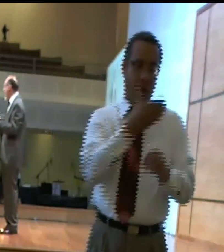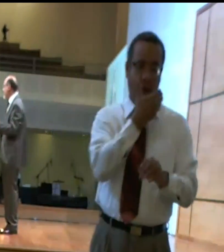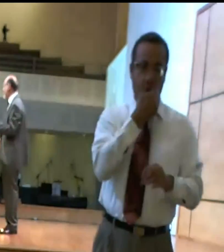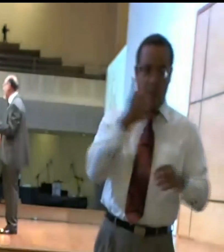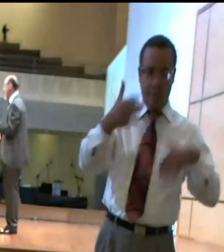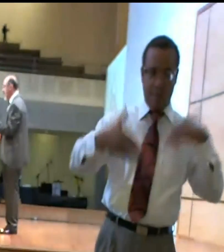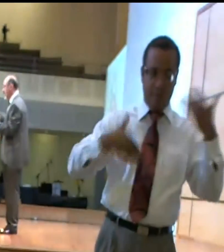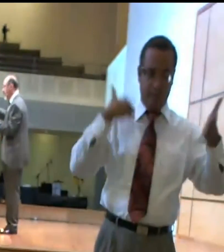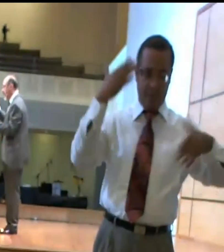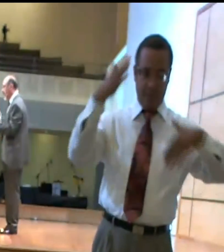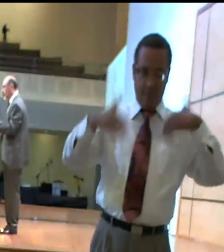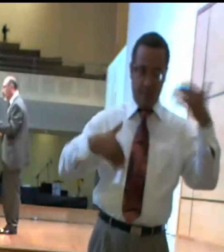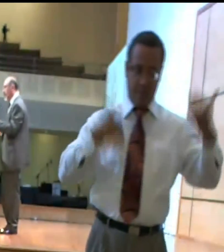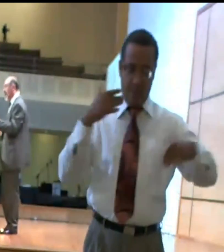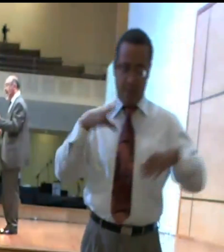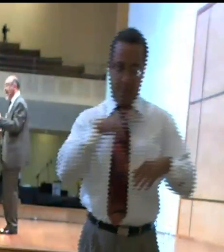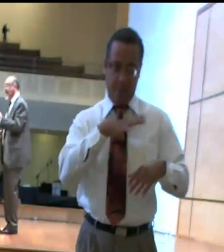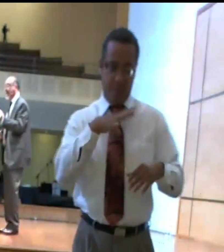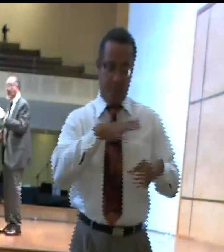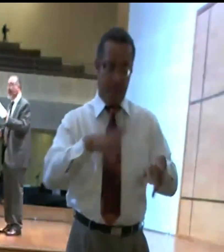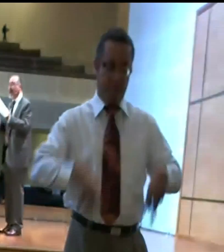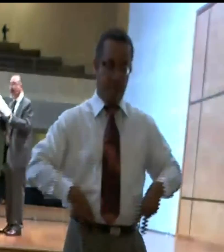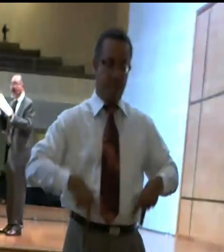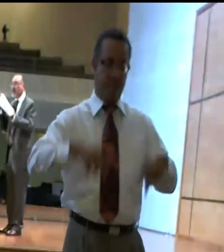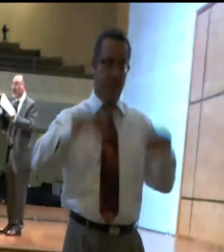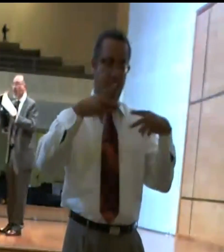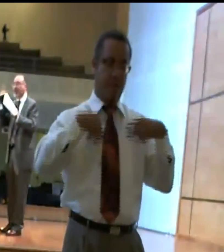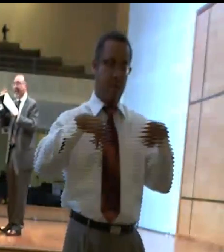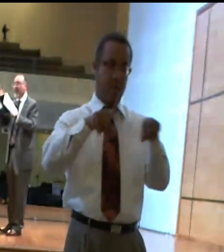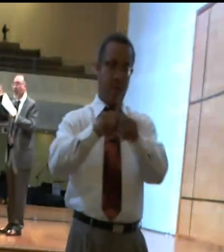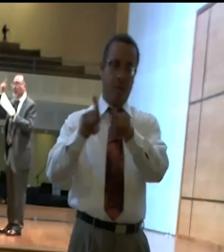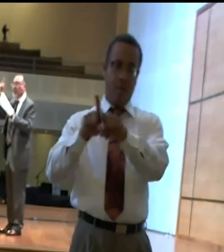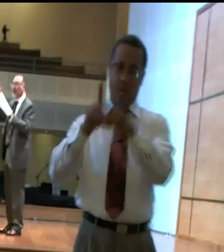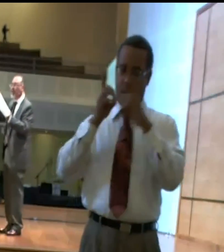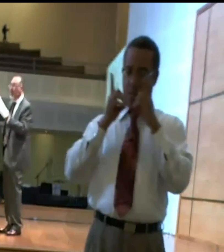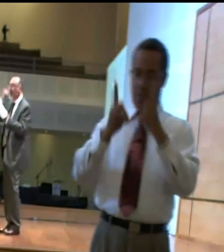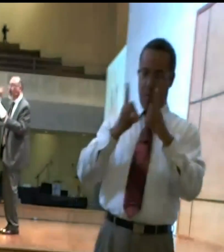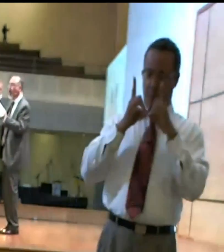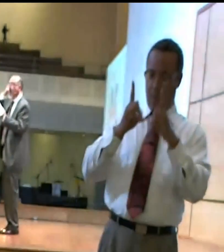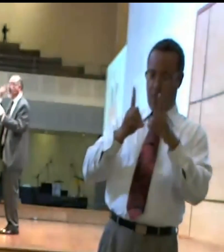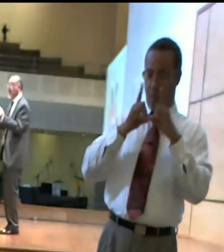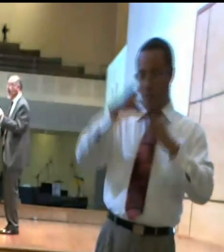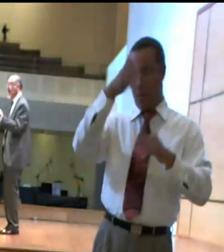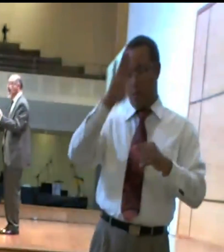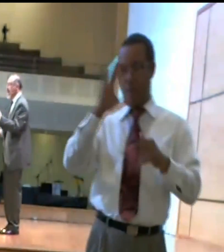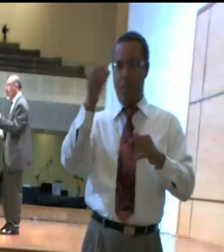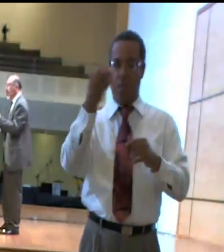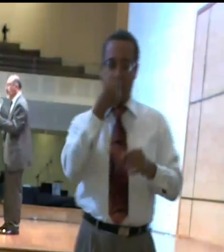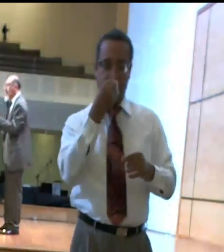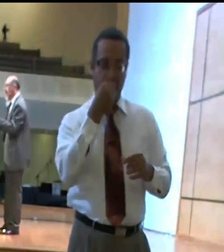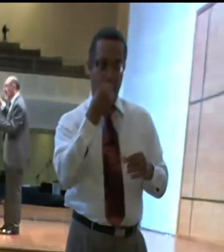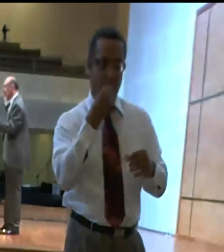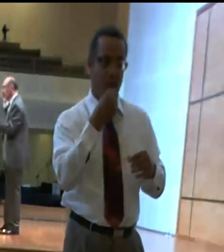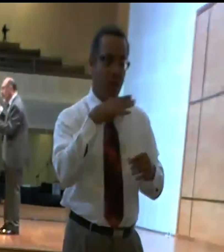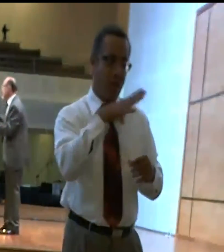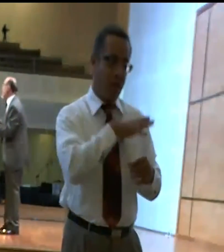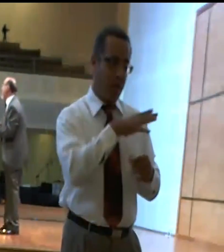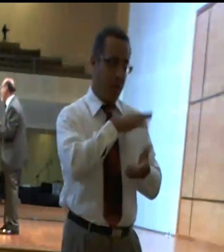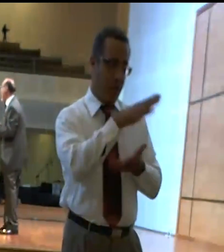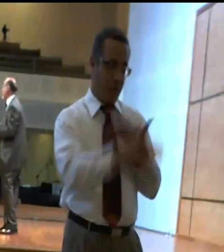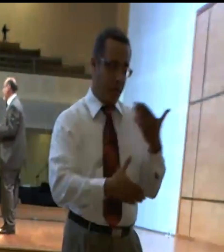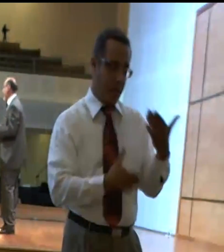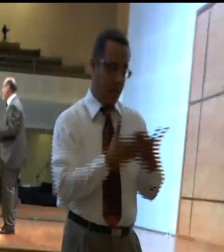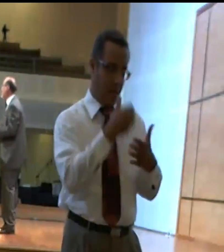que alegrarse y hacer bien en su vida, y también que es don de Dios que todo hombre coma y beba y goce el bien de toda